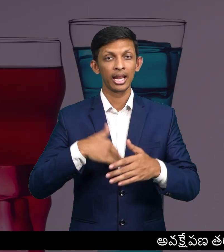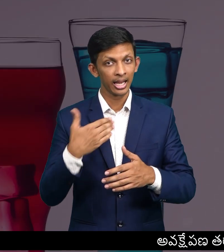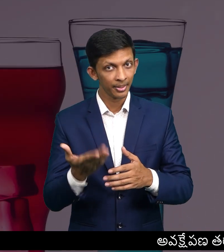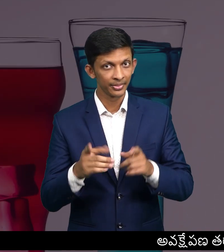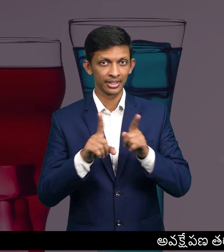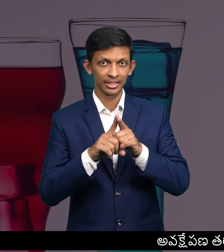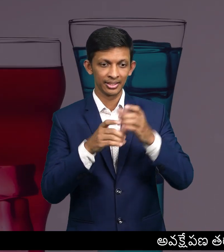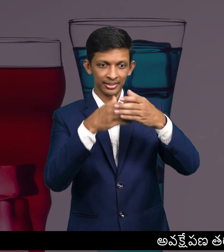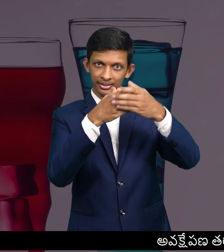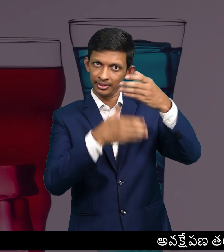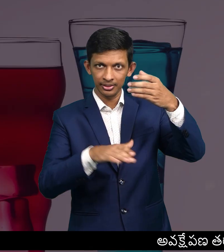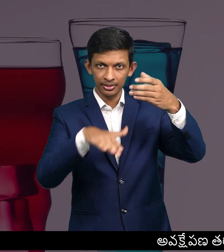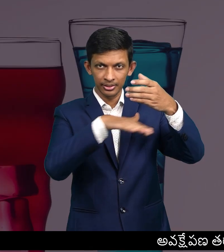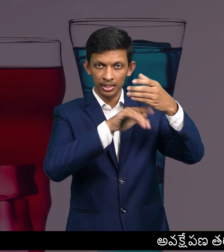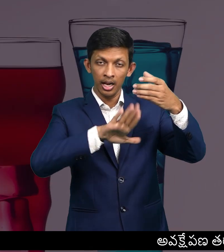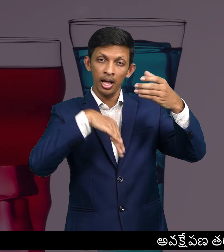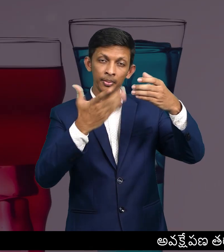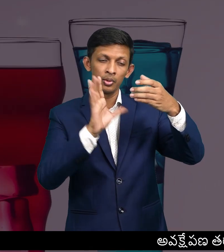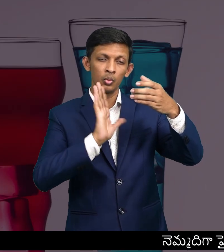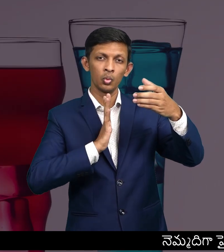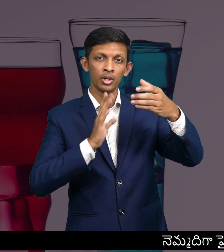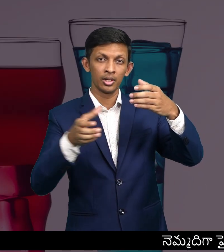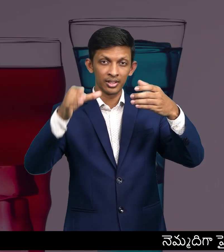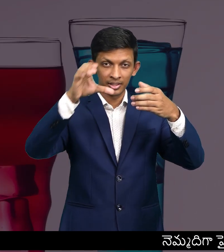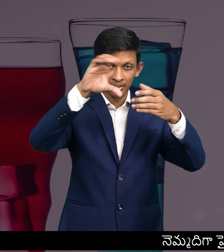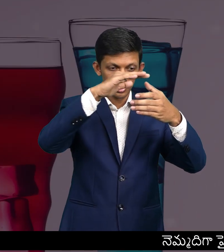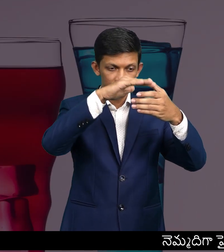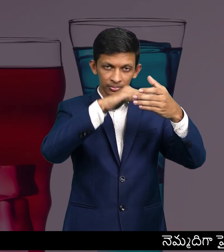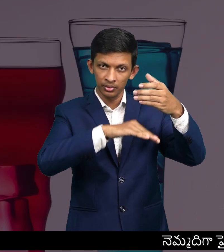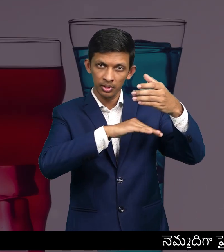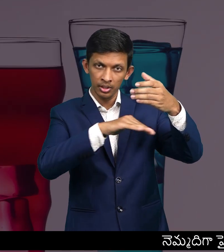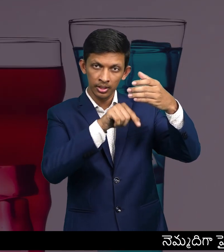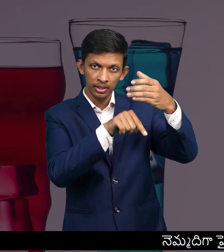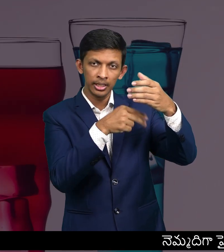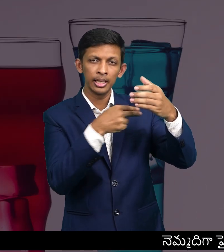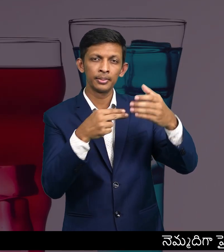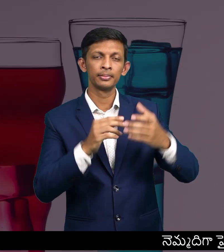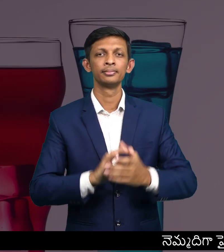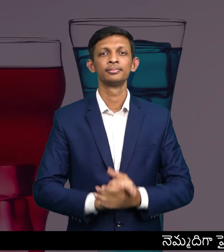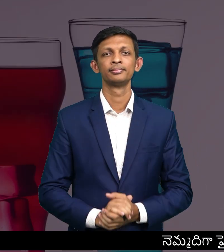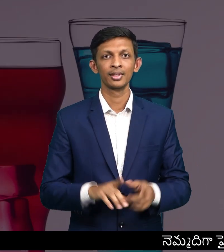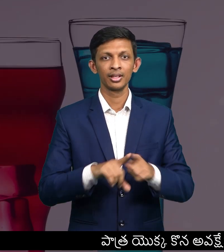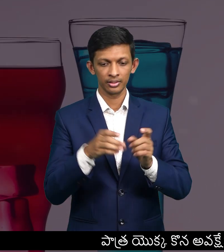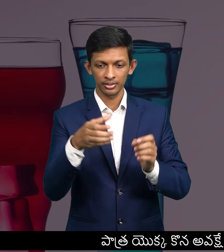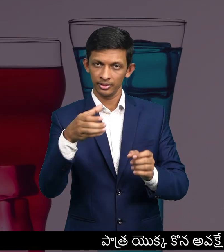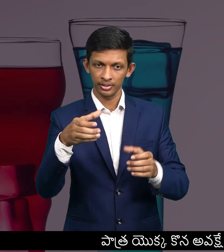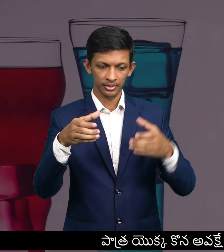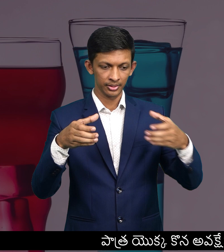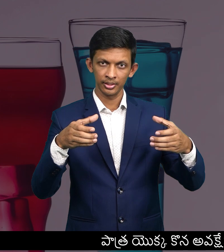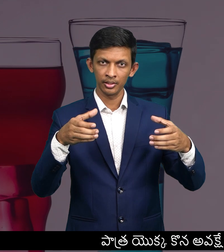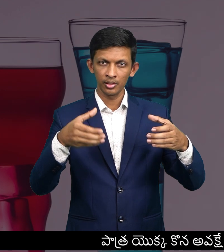అవక్షేపణ తర్వాత గాజు పాత్రను నెమ్మదిగా పైకి లేపబడుతుంది. పాత్ర యొక్క